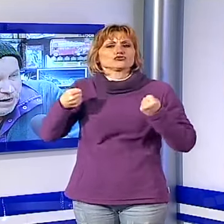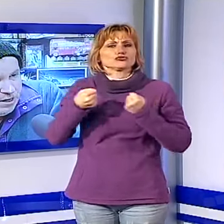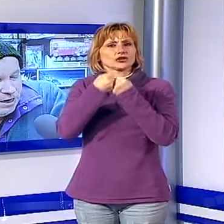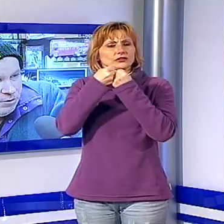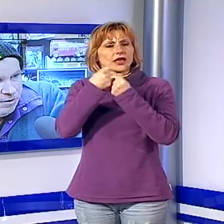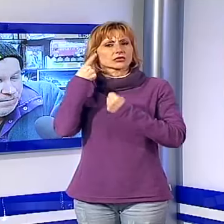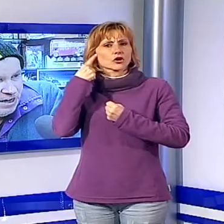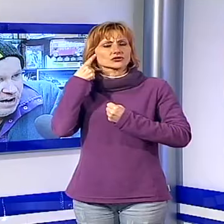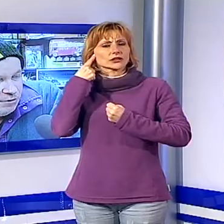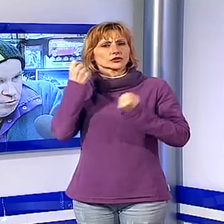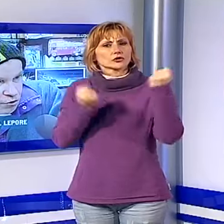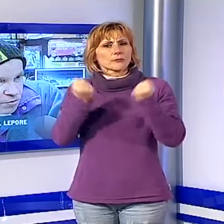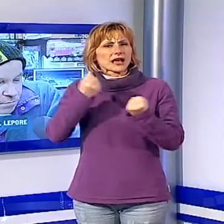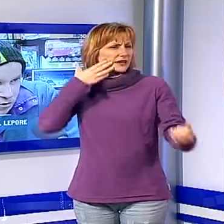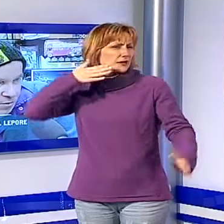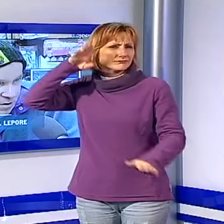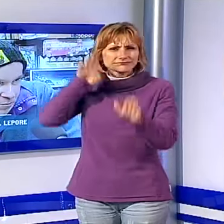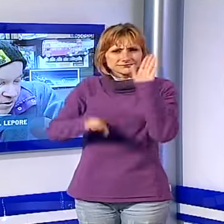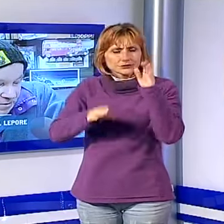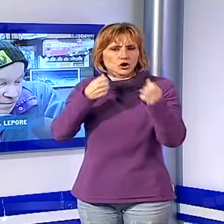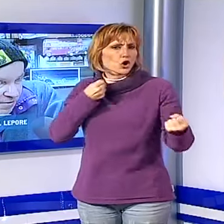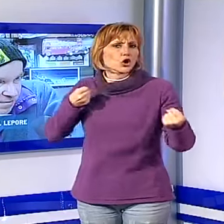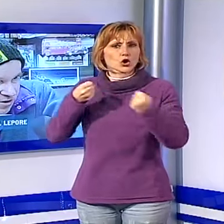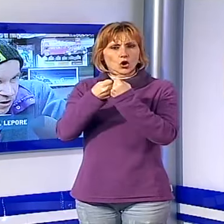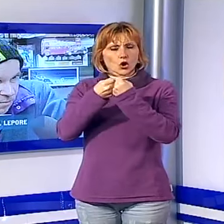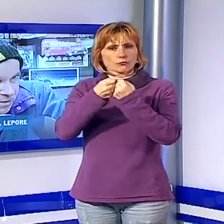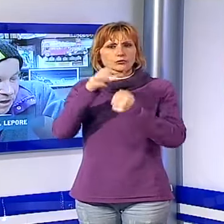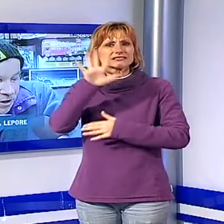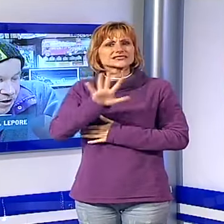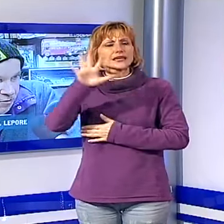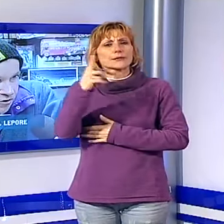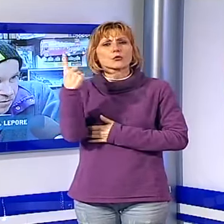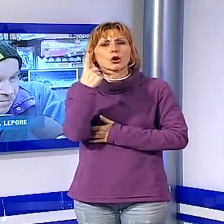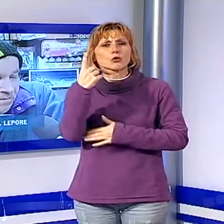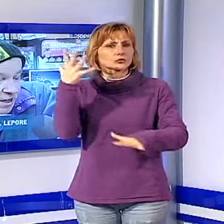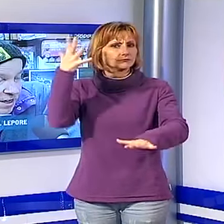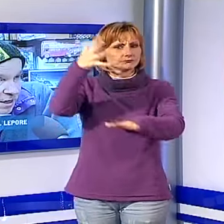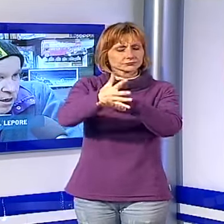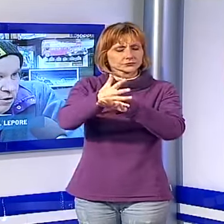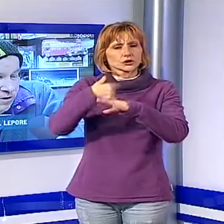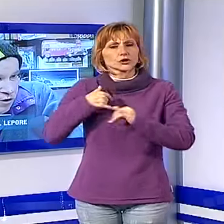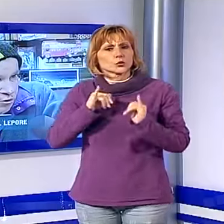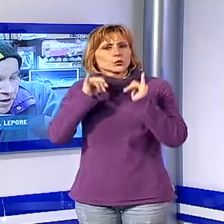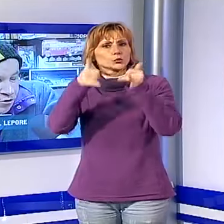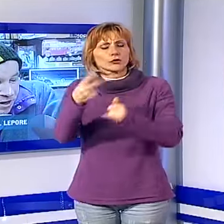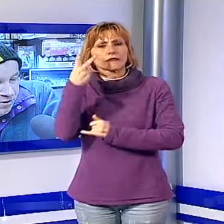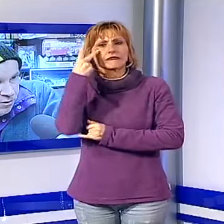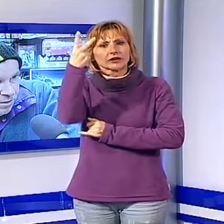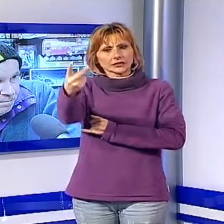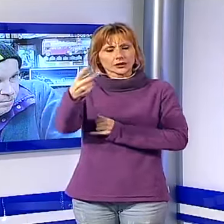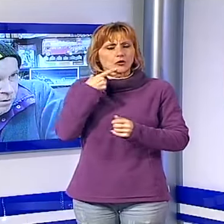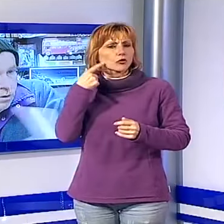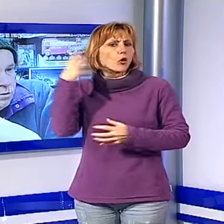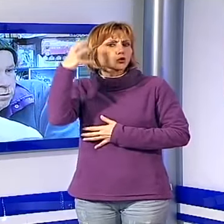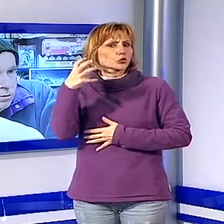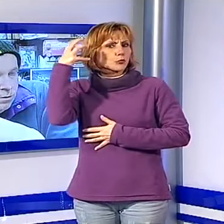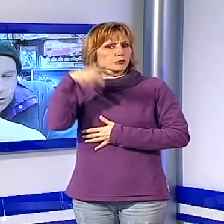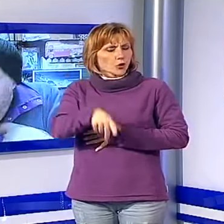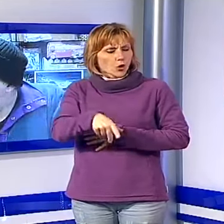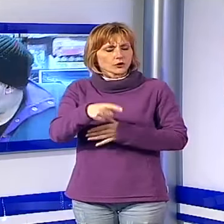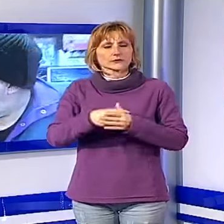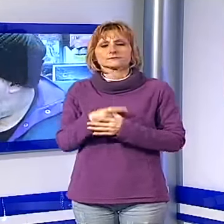macchina che frenava e un colpo, come qualcuno che si fosse investito. Nel mentre che riuscivo a vedere ho sentito una detonazione. Tutto questo